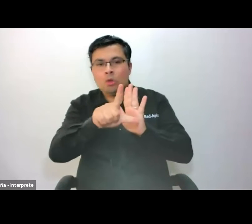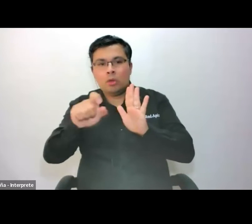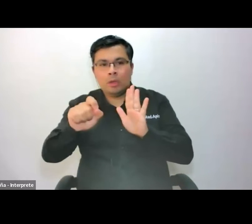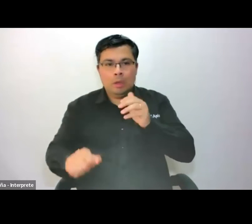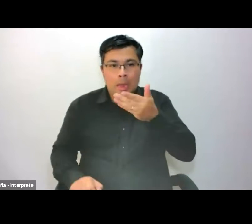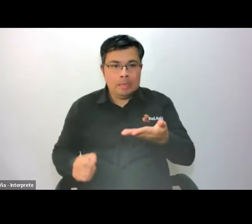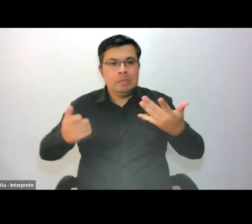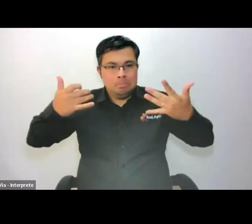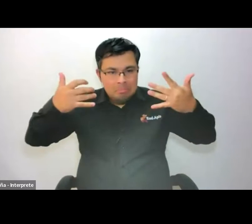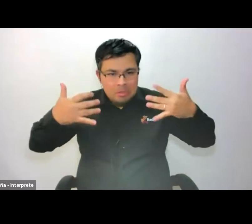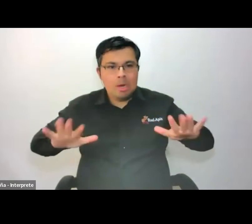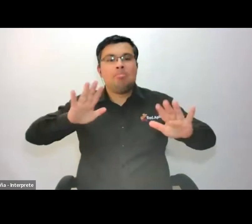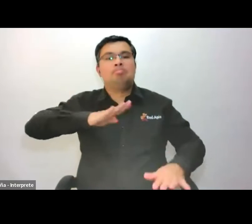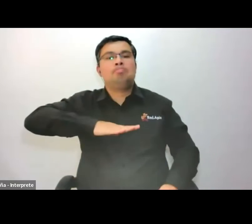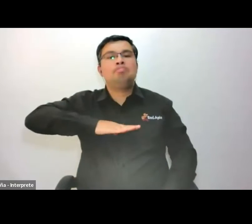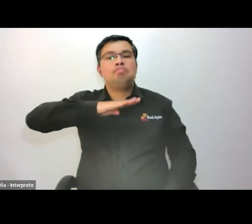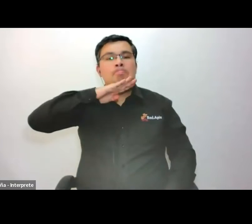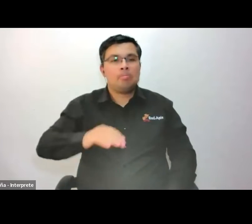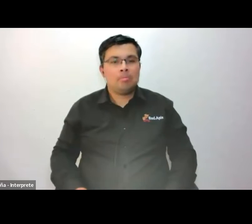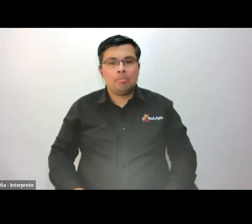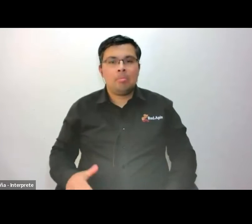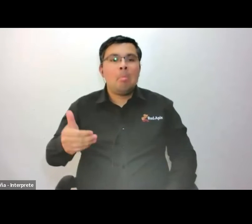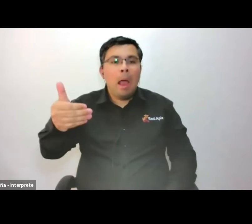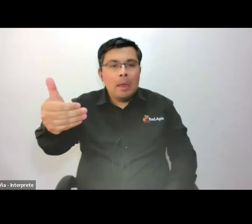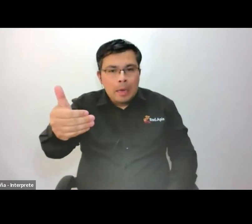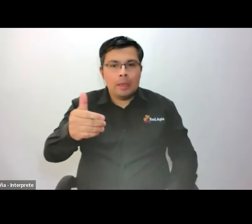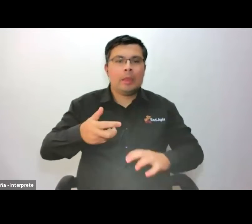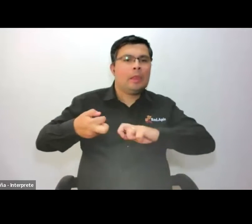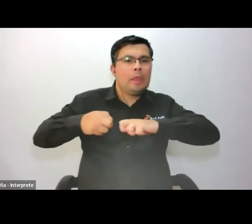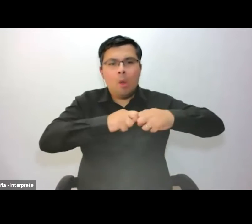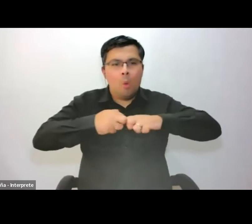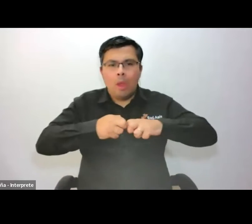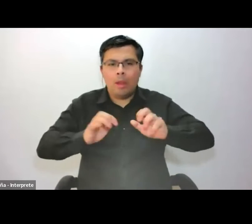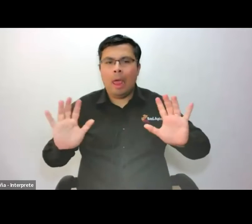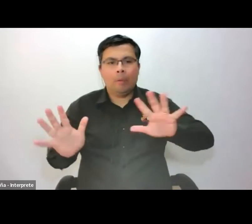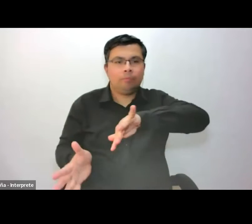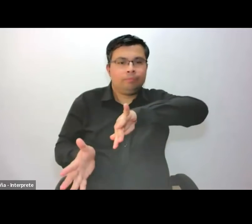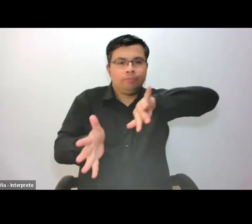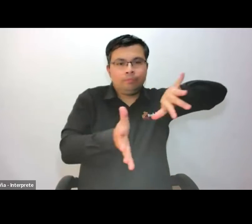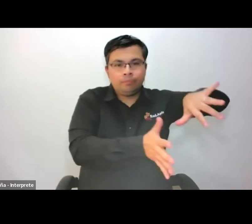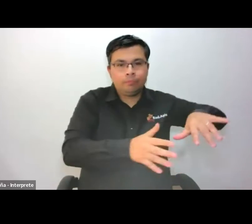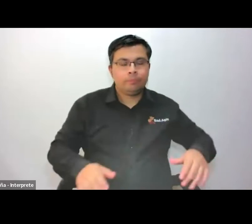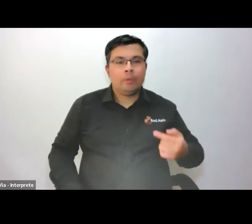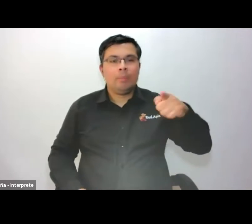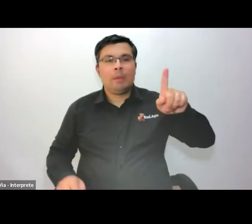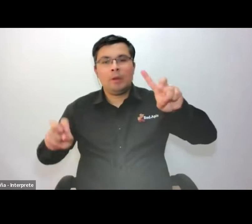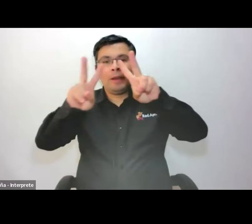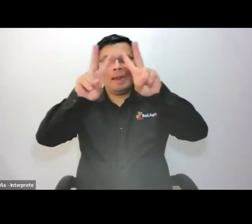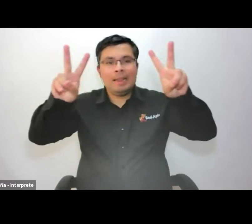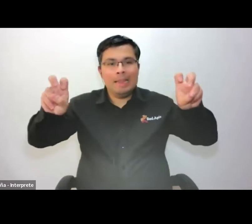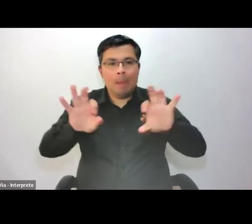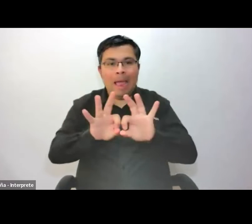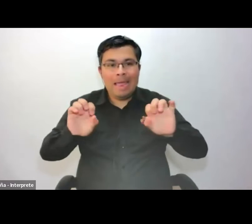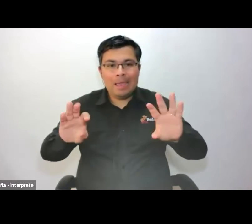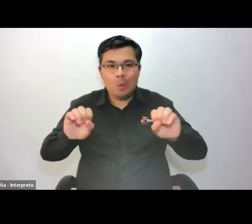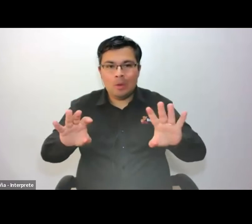más allá que cuestionar ni debatir. Pero en el ámbito educativo nosotros hemos querido hacer